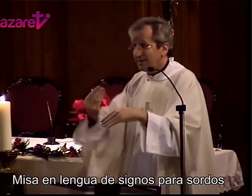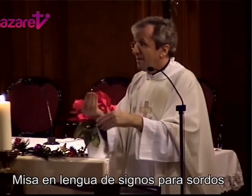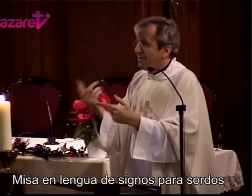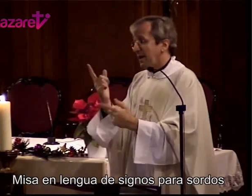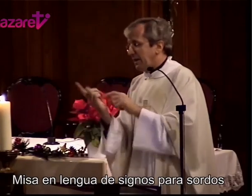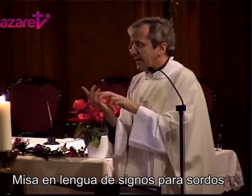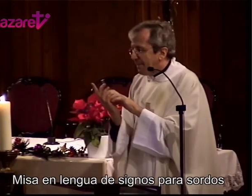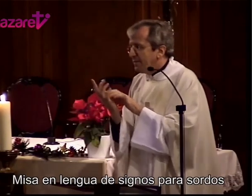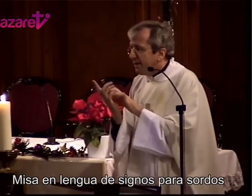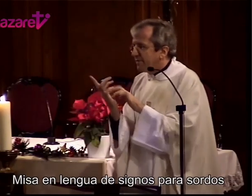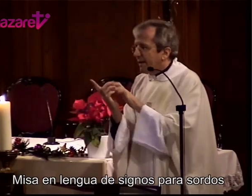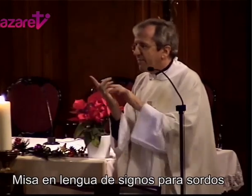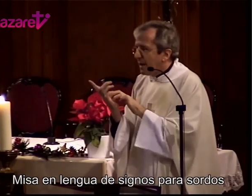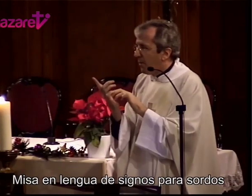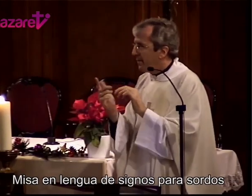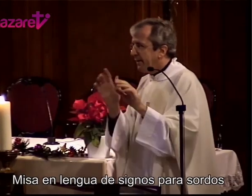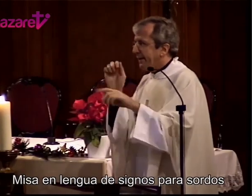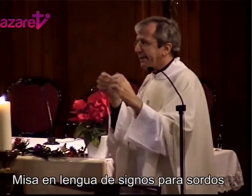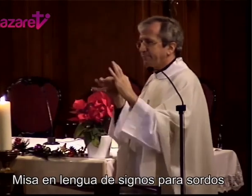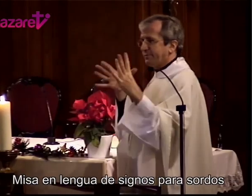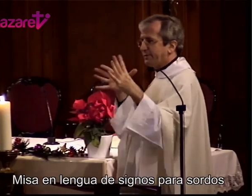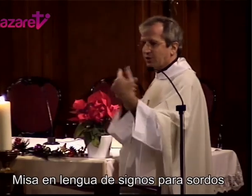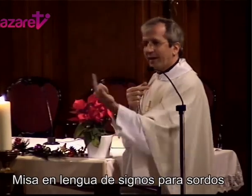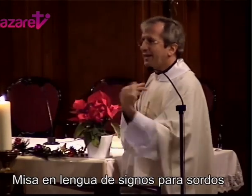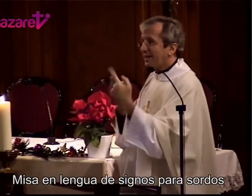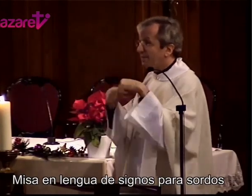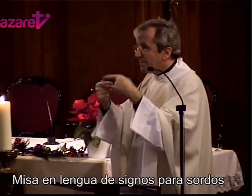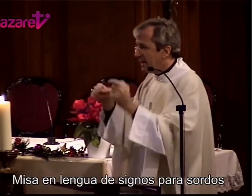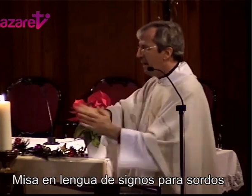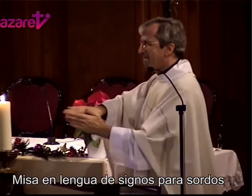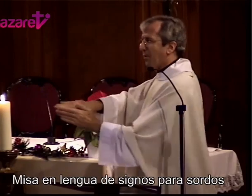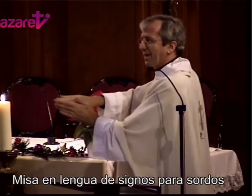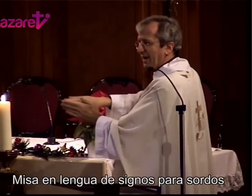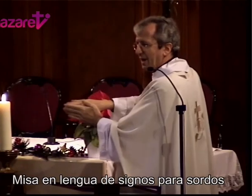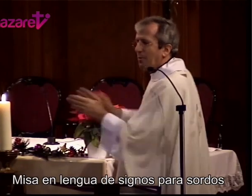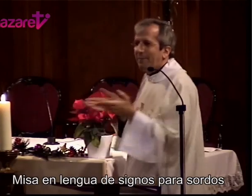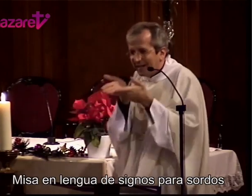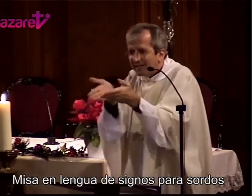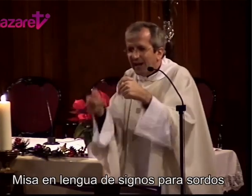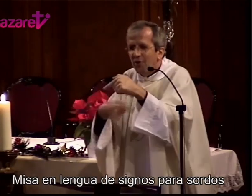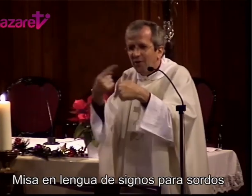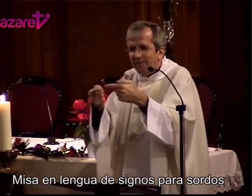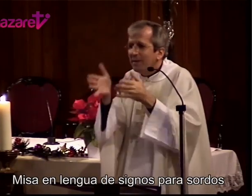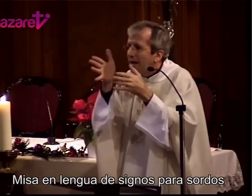de estar pendiente del móvil y desconectar de la familia, voy a dejarlo para estar con la familia, para